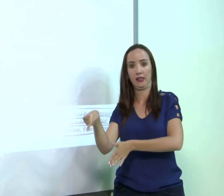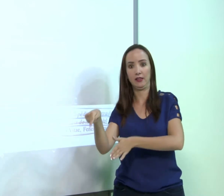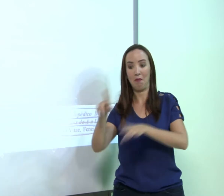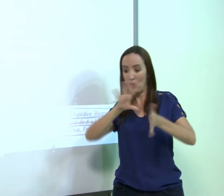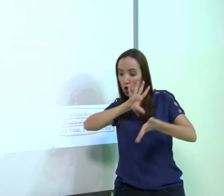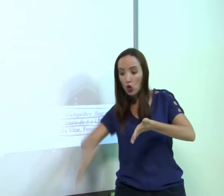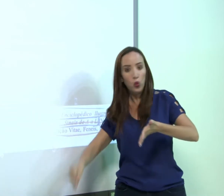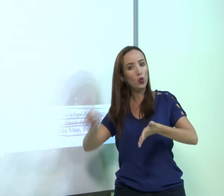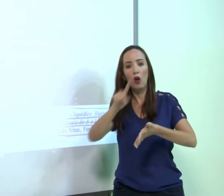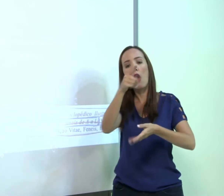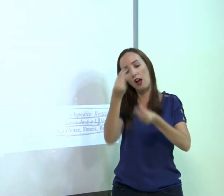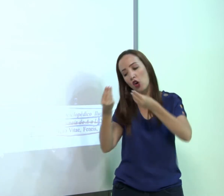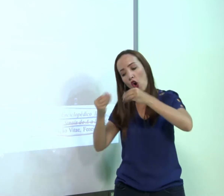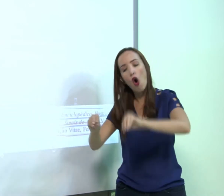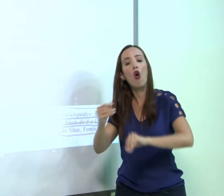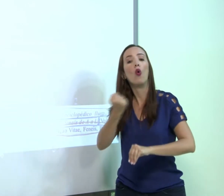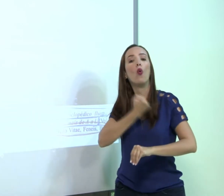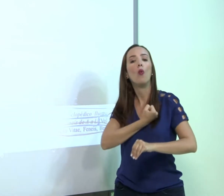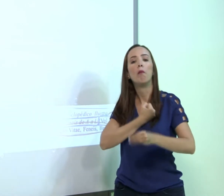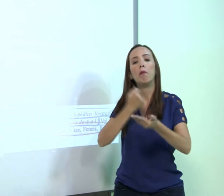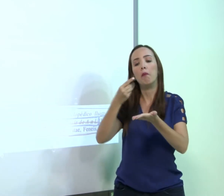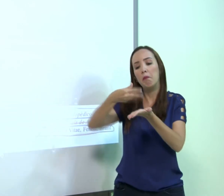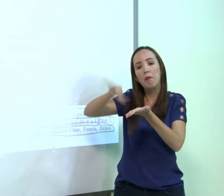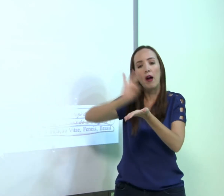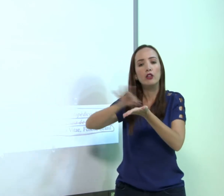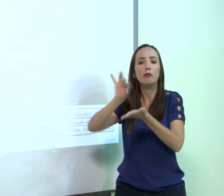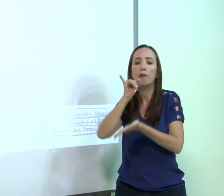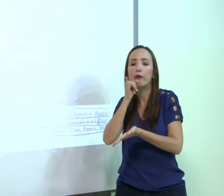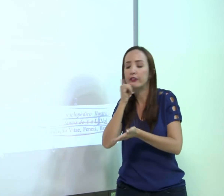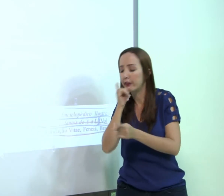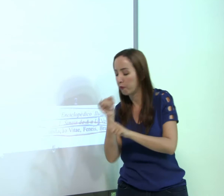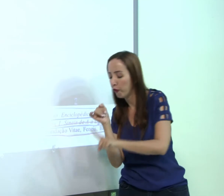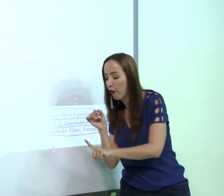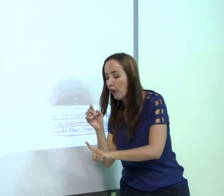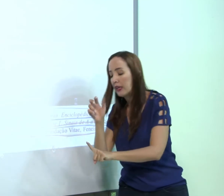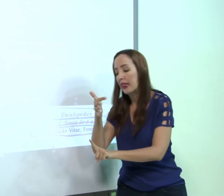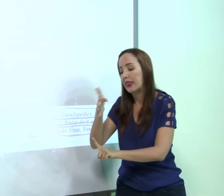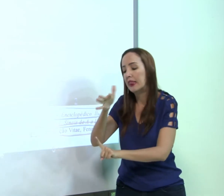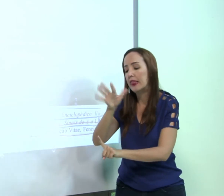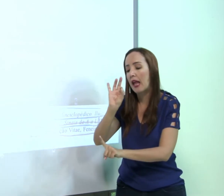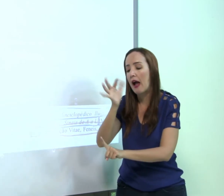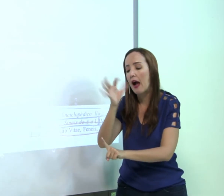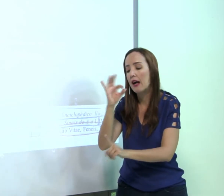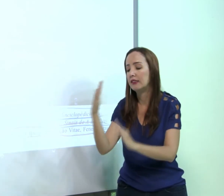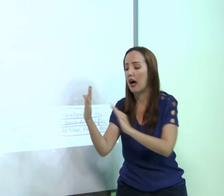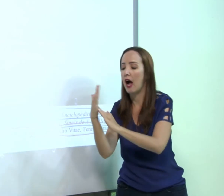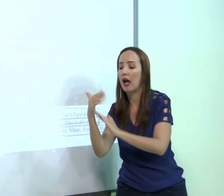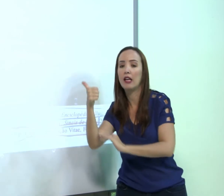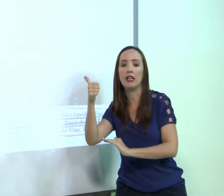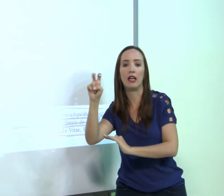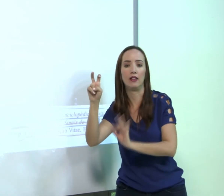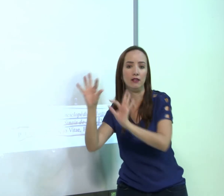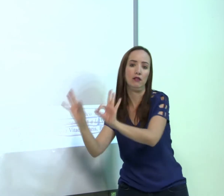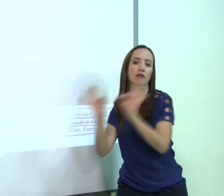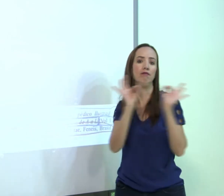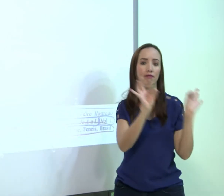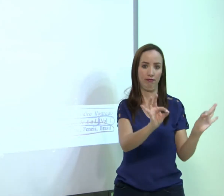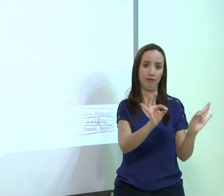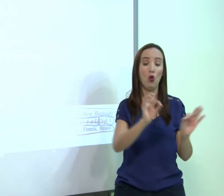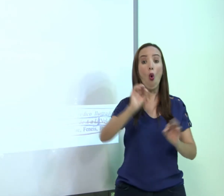Pesquiso em uma revista, então eu não vou colocar vários números. Eu vou colocar o